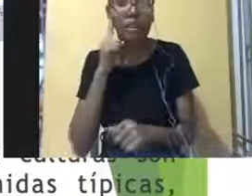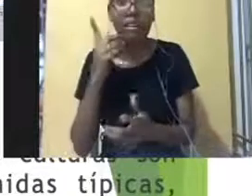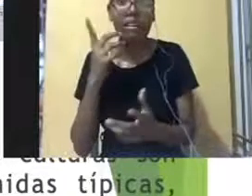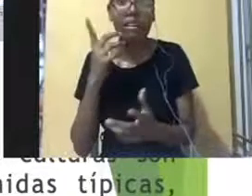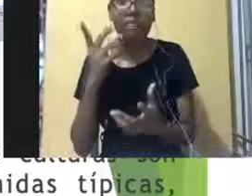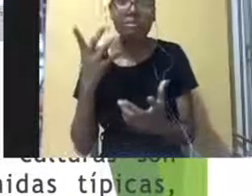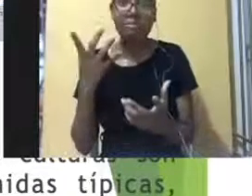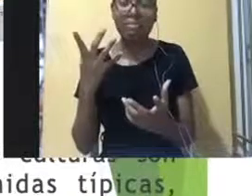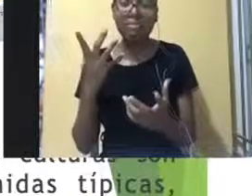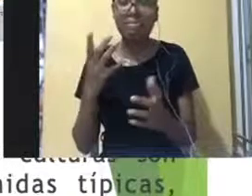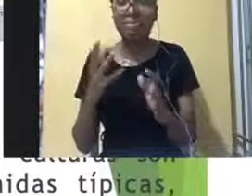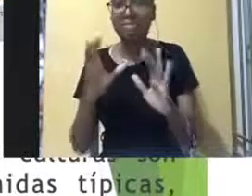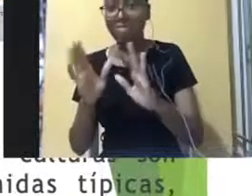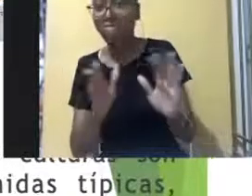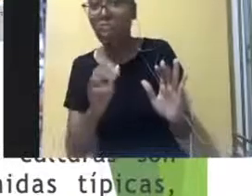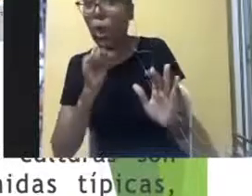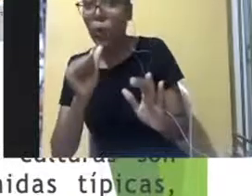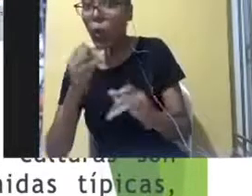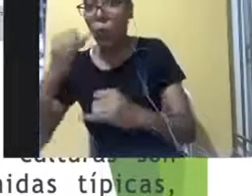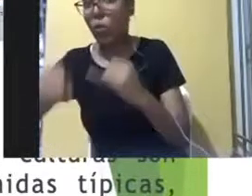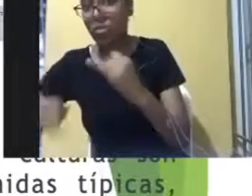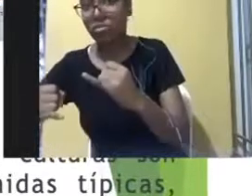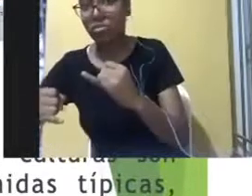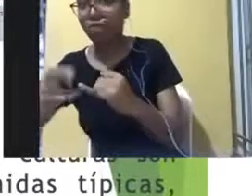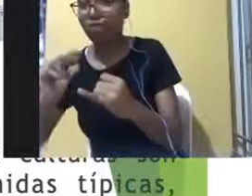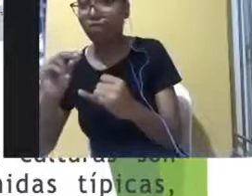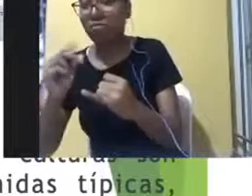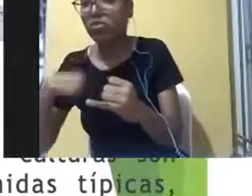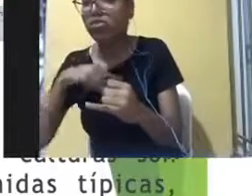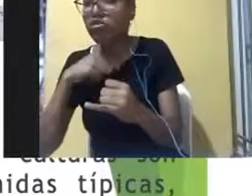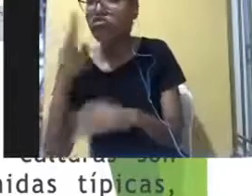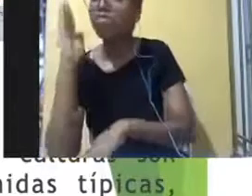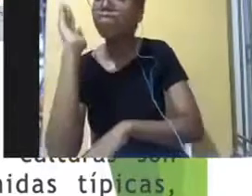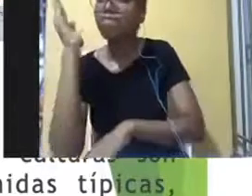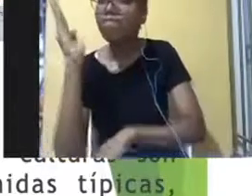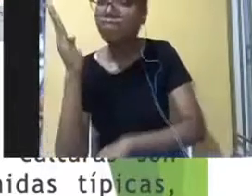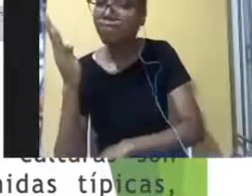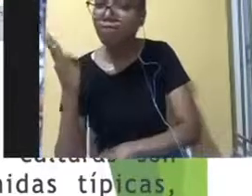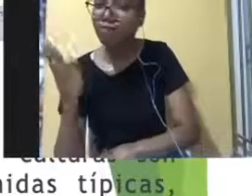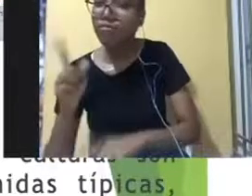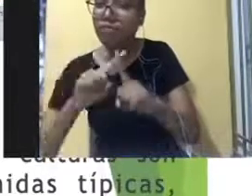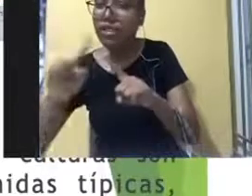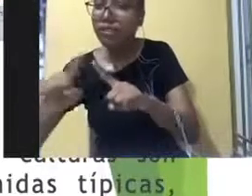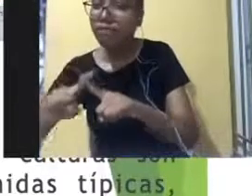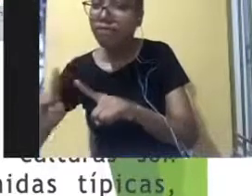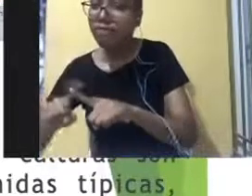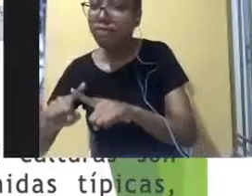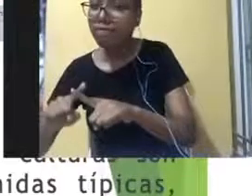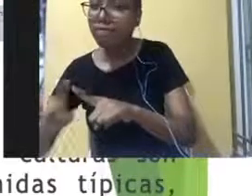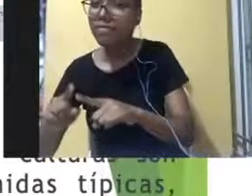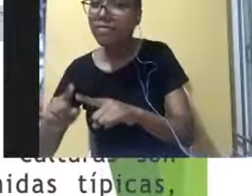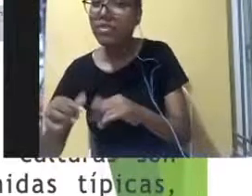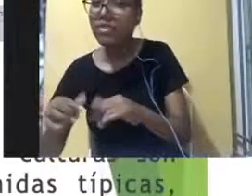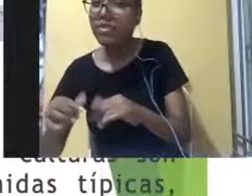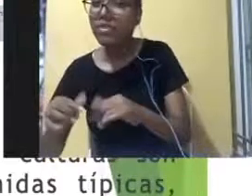ser una serie, de conferencias que vamos a tener, vamos a seguir y más que hoy perdimos un poco de